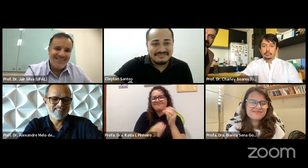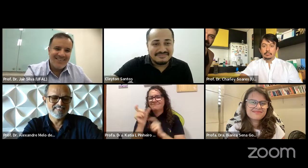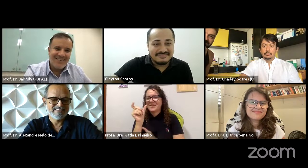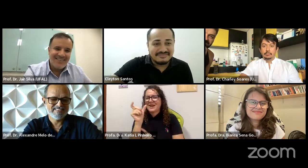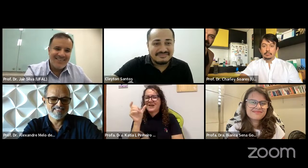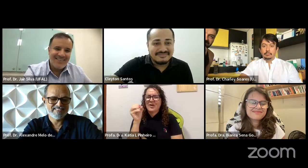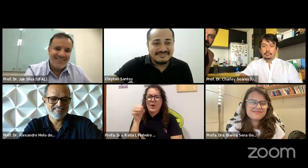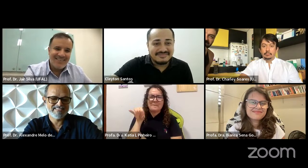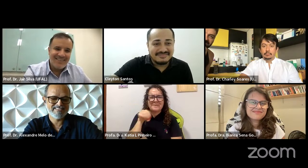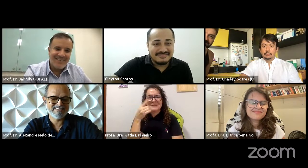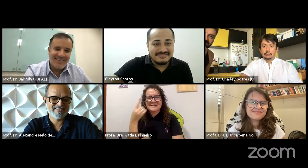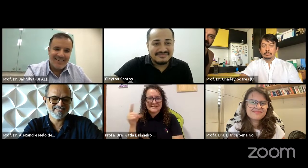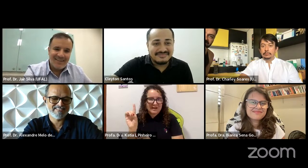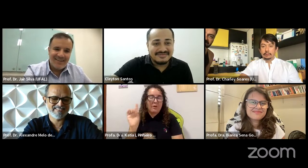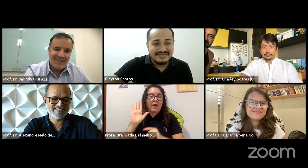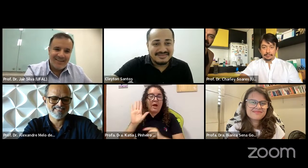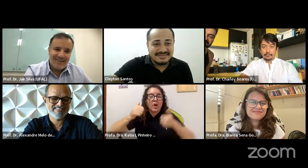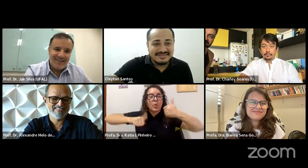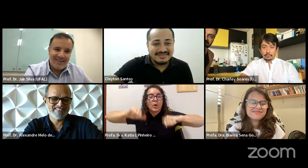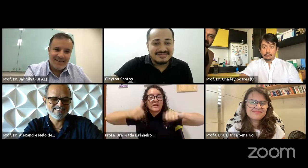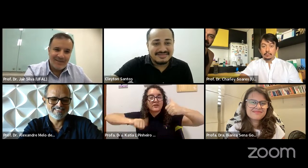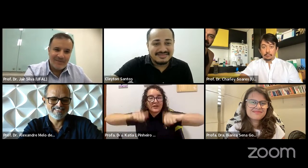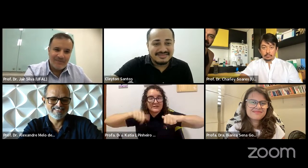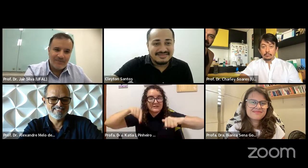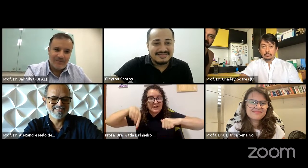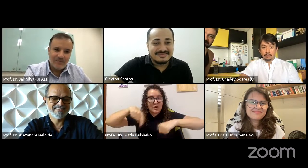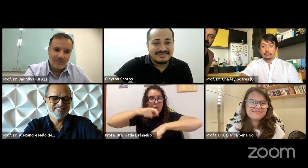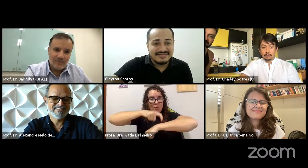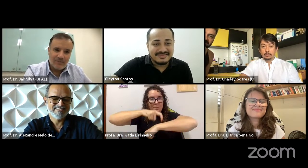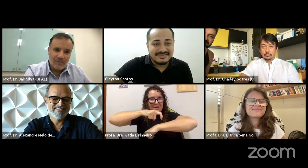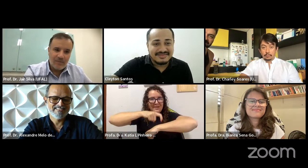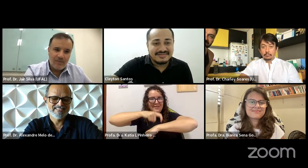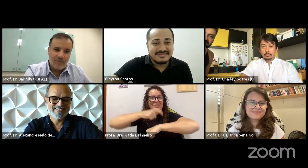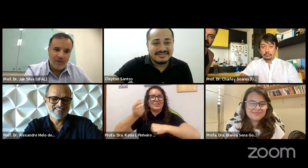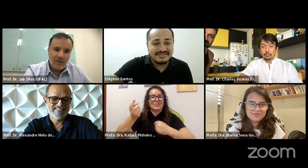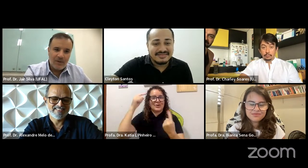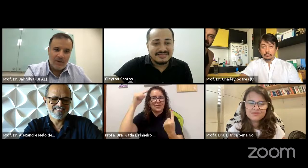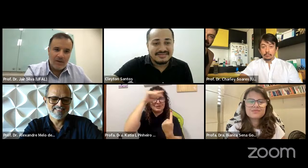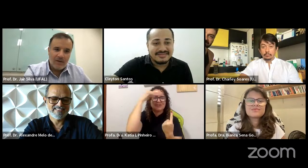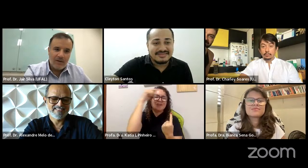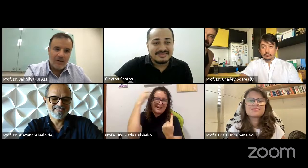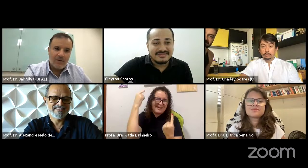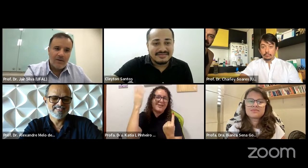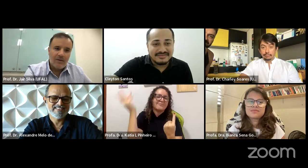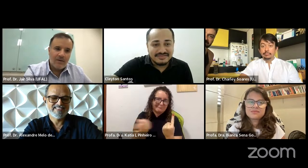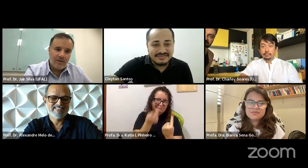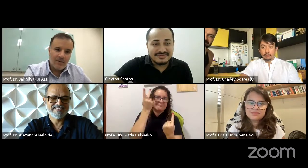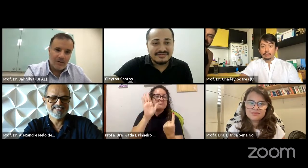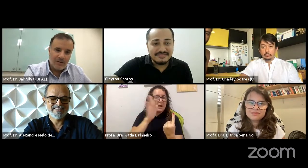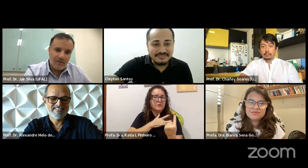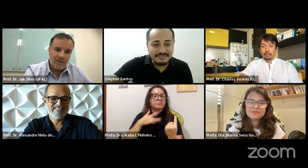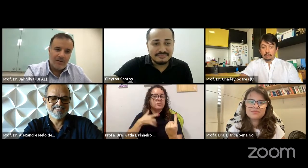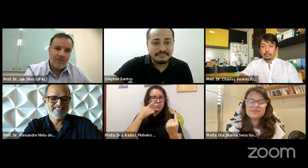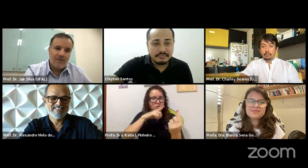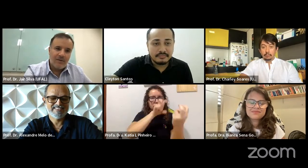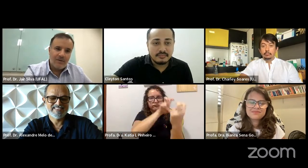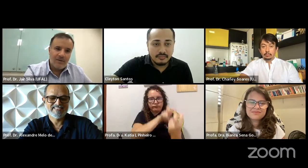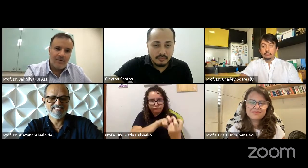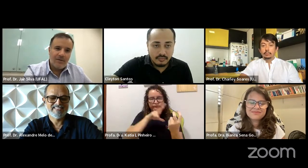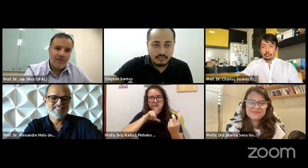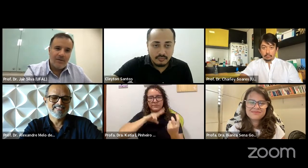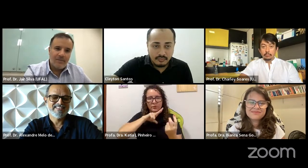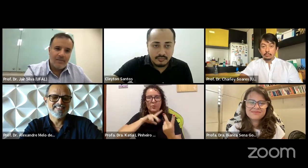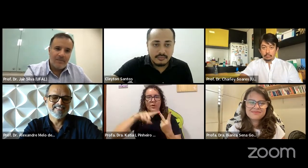ele teria que redigir a dissertação em língua portuguesa, enfim, a questão da qualificação também,